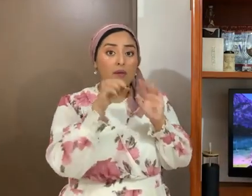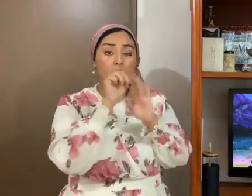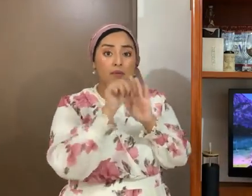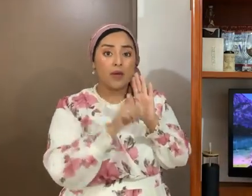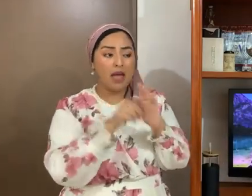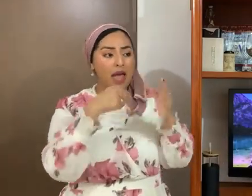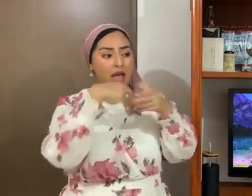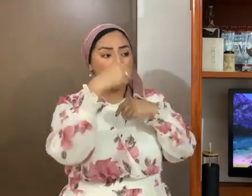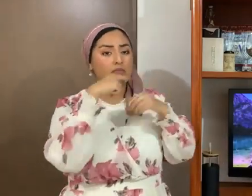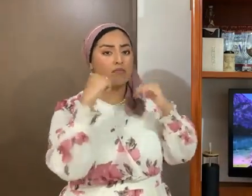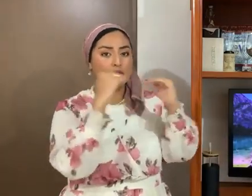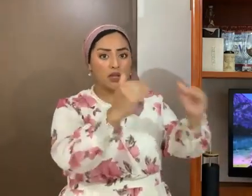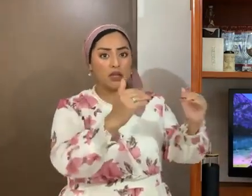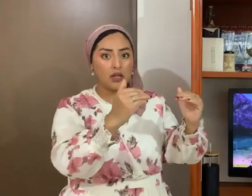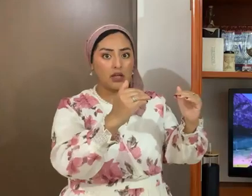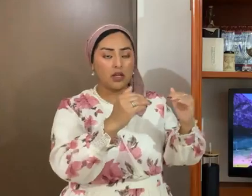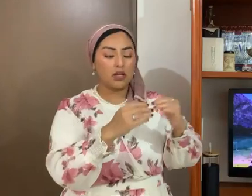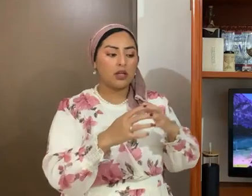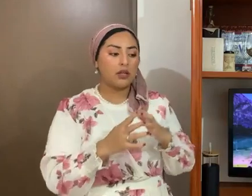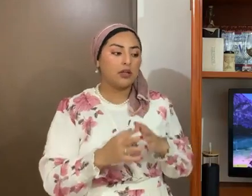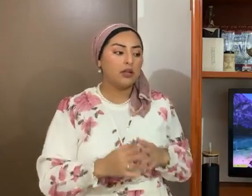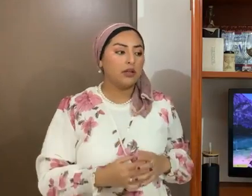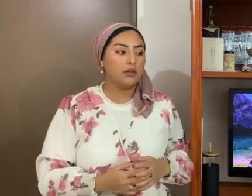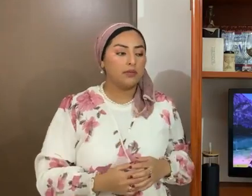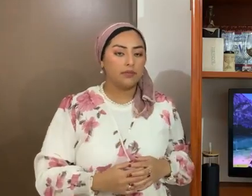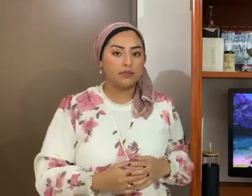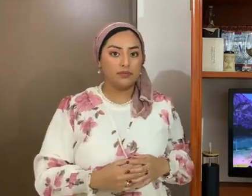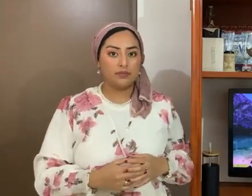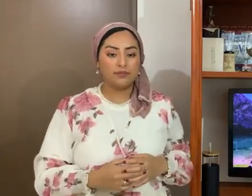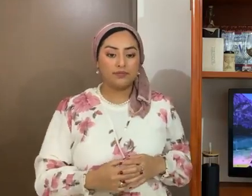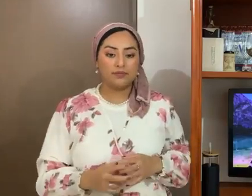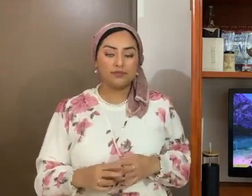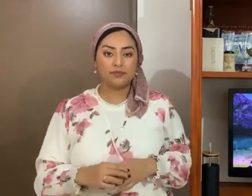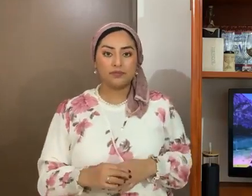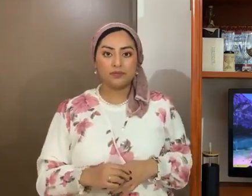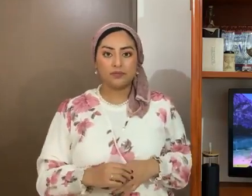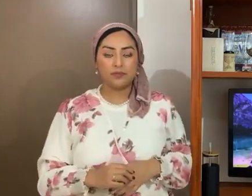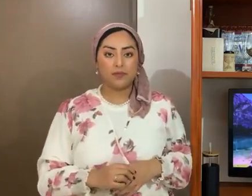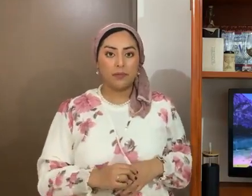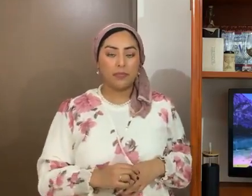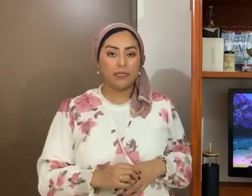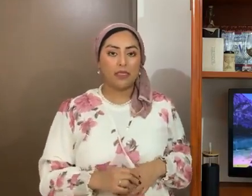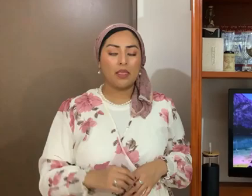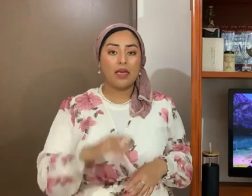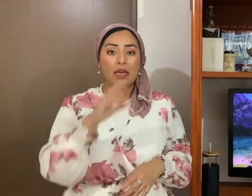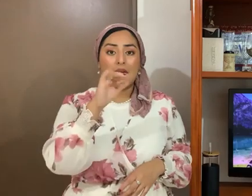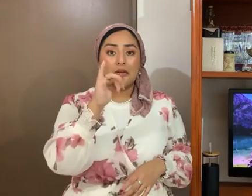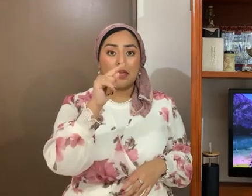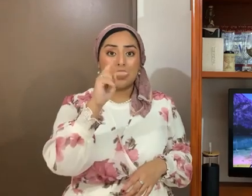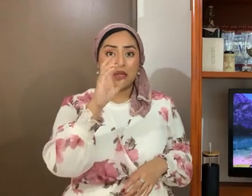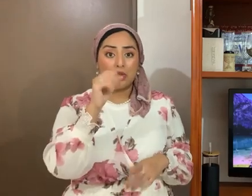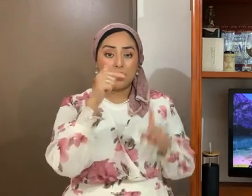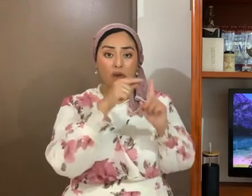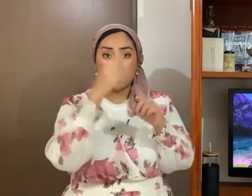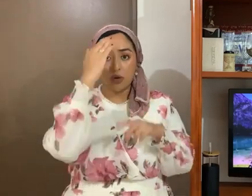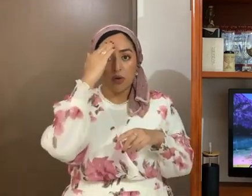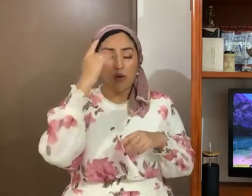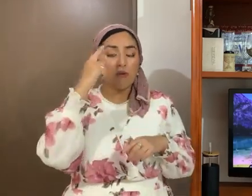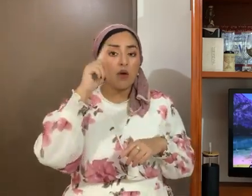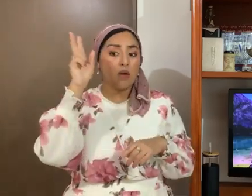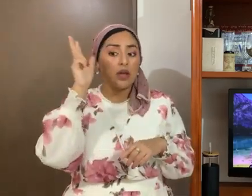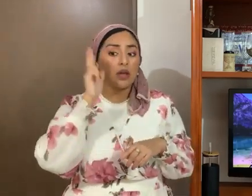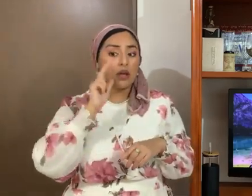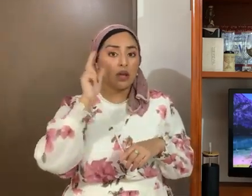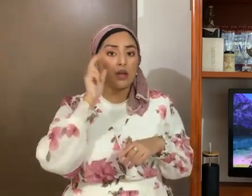desierto. No vino a verlo cuando ya entraran en la tierra prometida, que pudo haberlo hecho. No. Yetro sabía que para